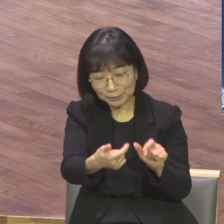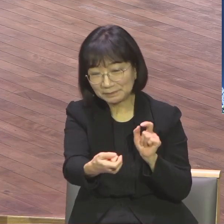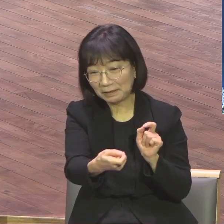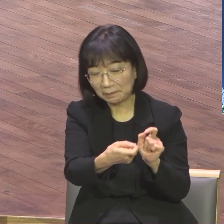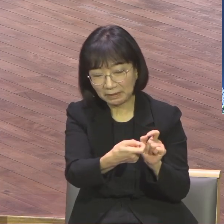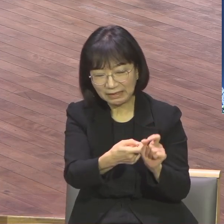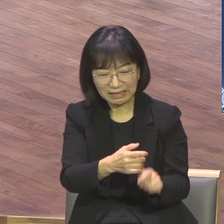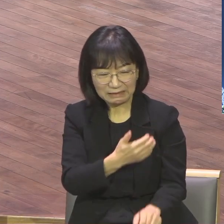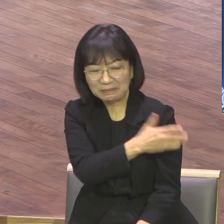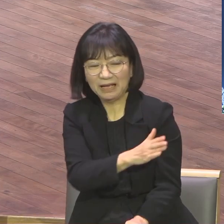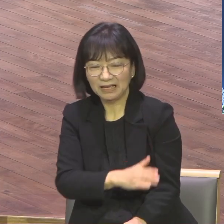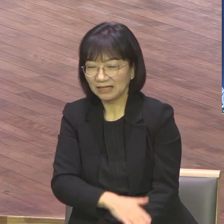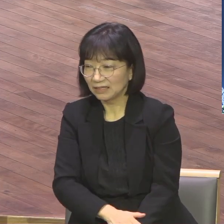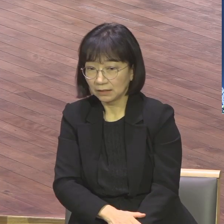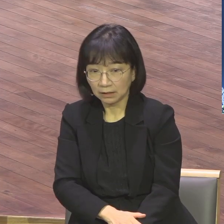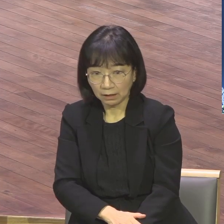상관없어.